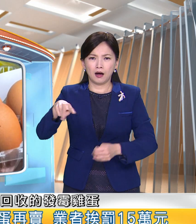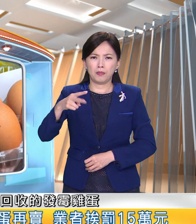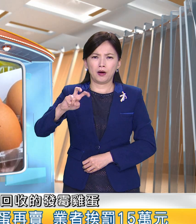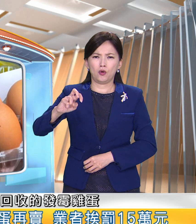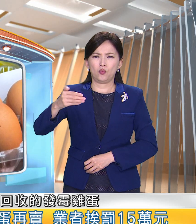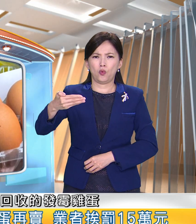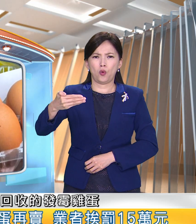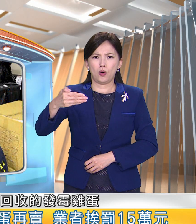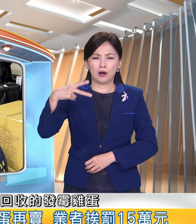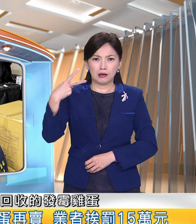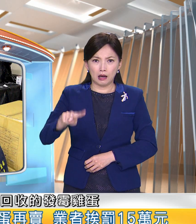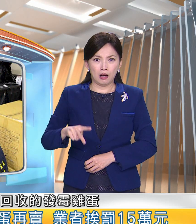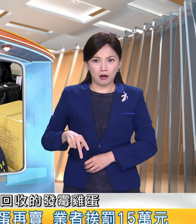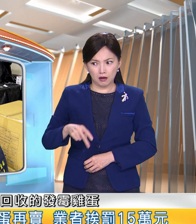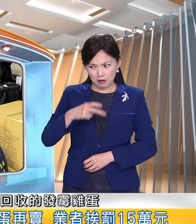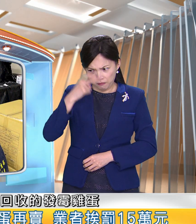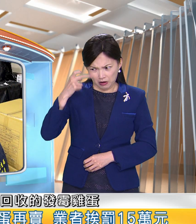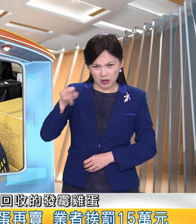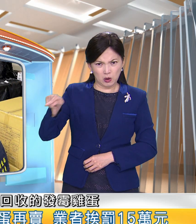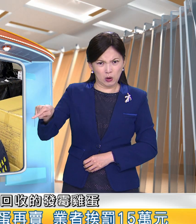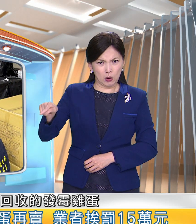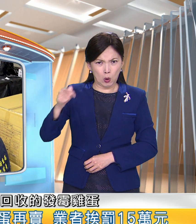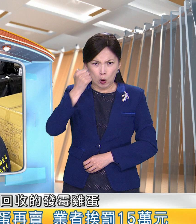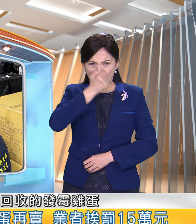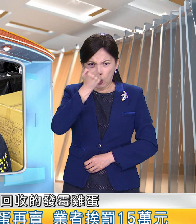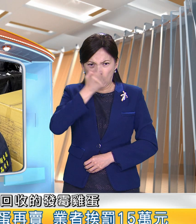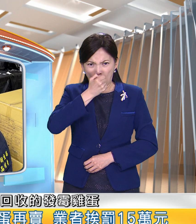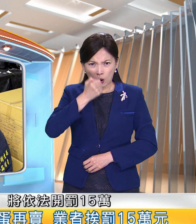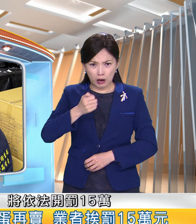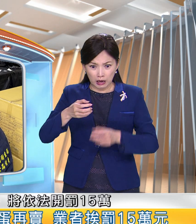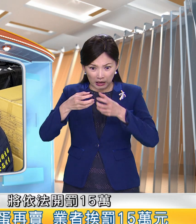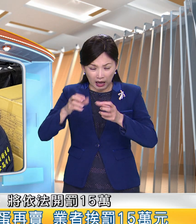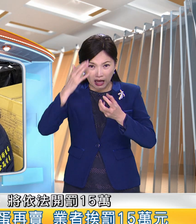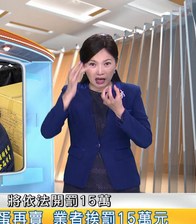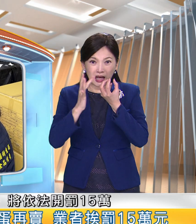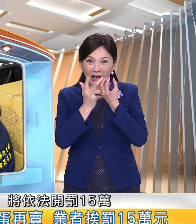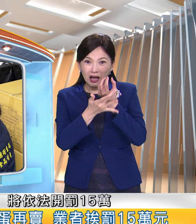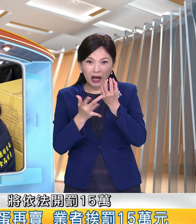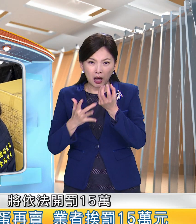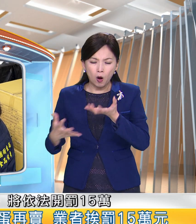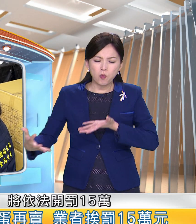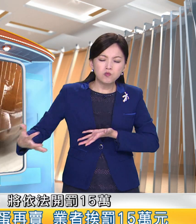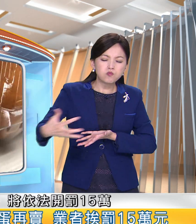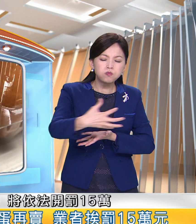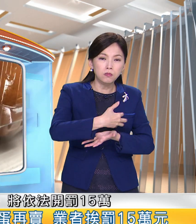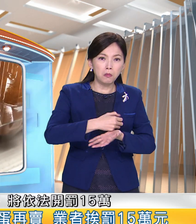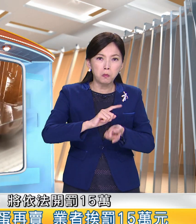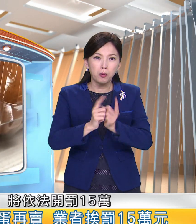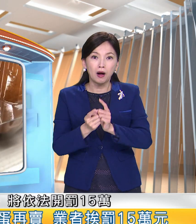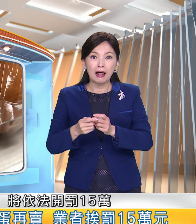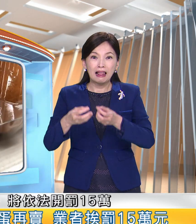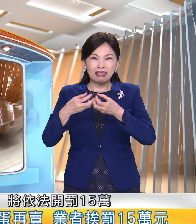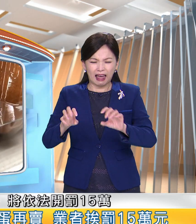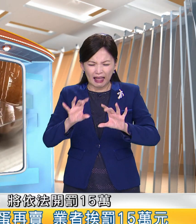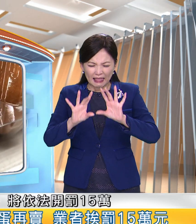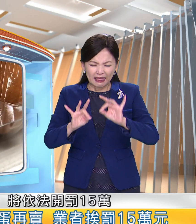将回收的发霉鸡蛋再制作成蛋液来贩售，将会依法开